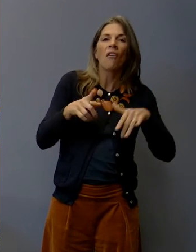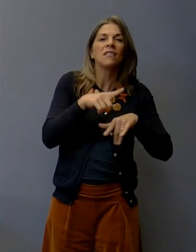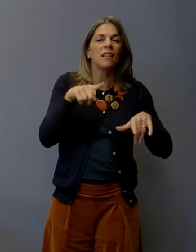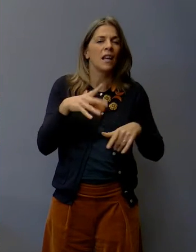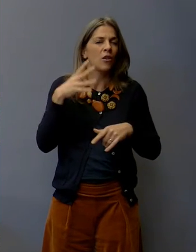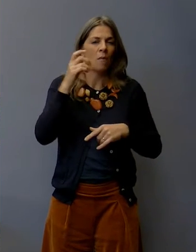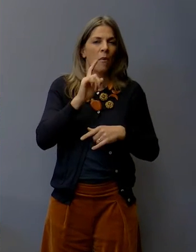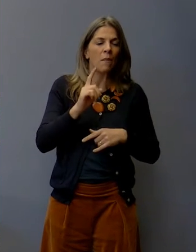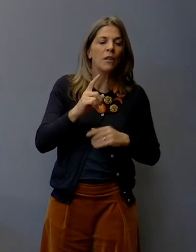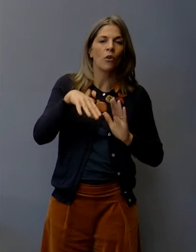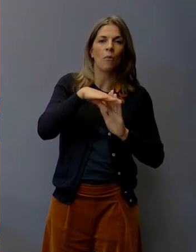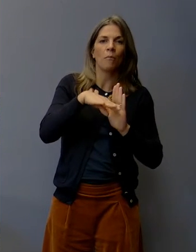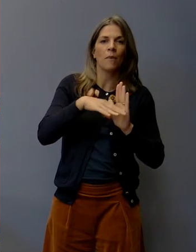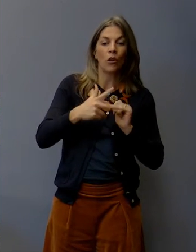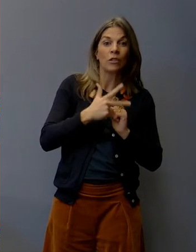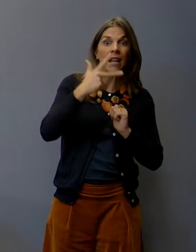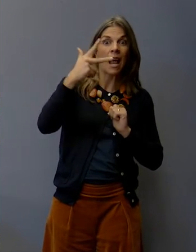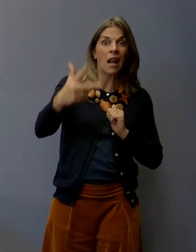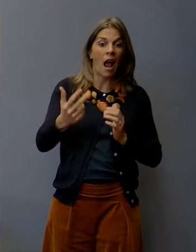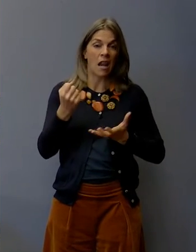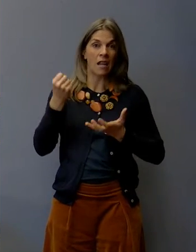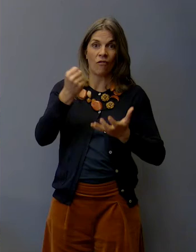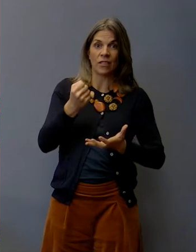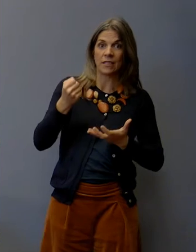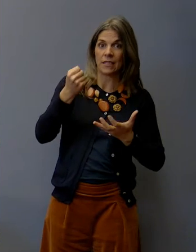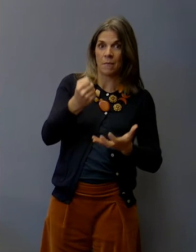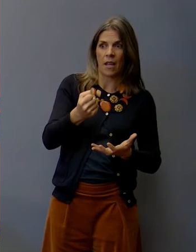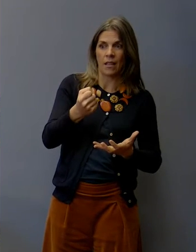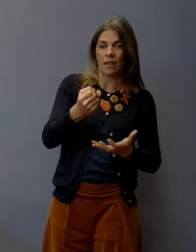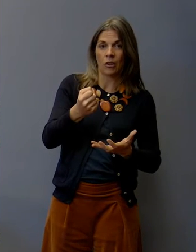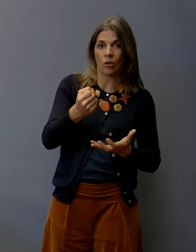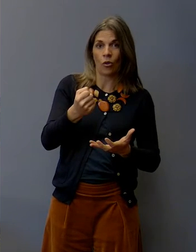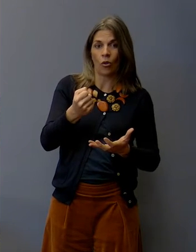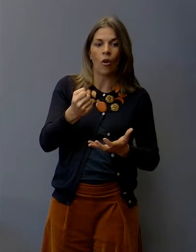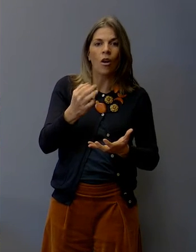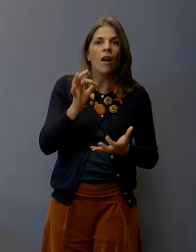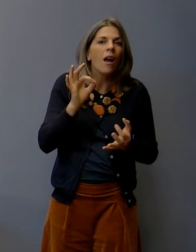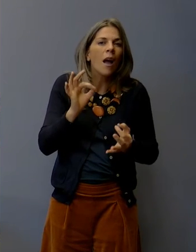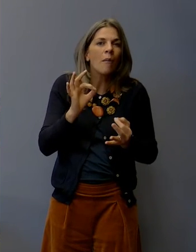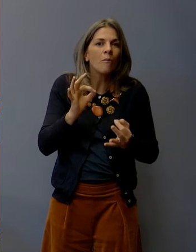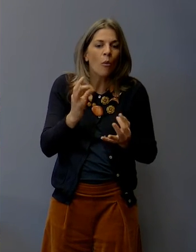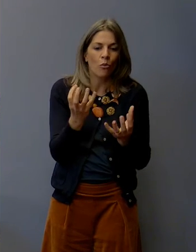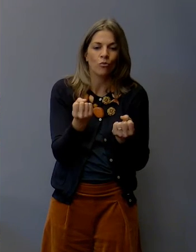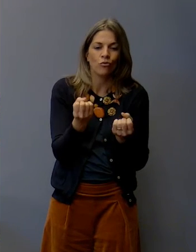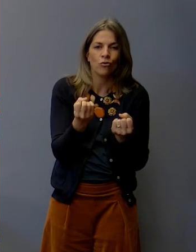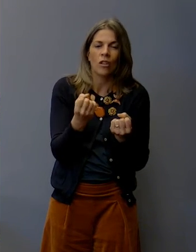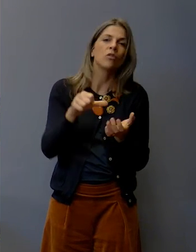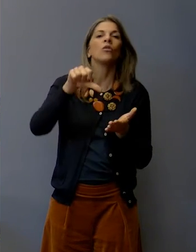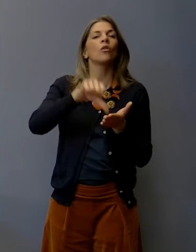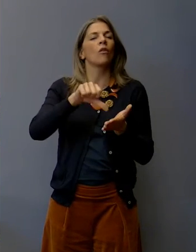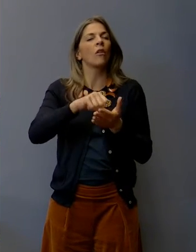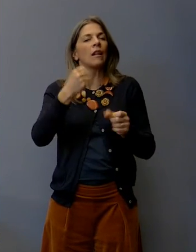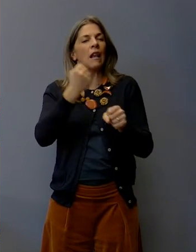piano triennale degli investimenti come abbiamo ricordato più circostanze rappresenta il cuore pulsante dei lavori pubblici rappresenta gli